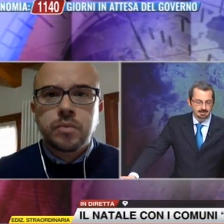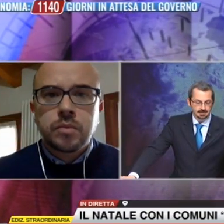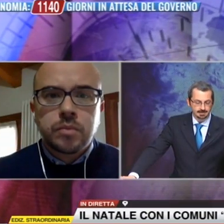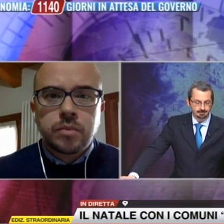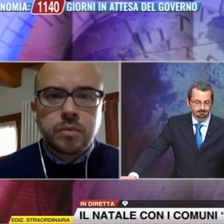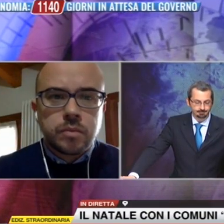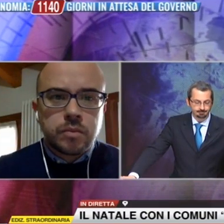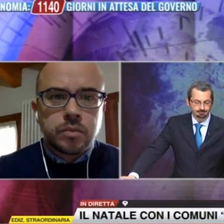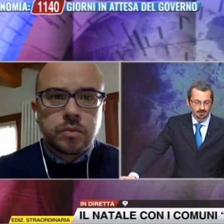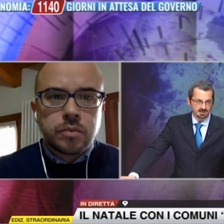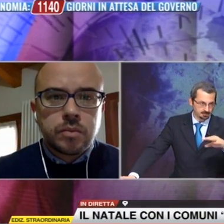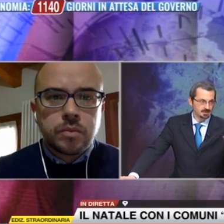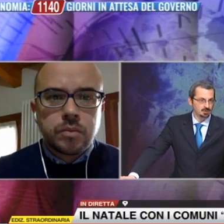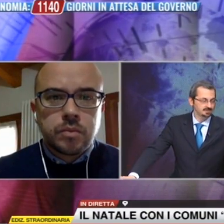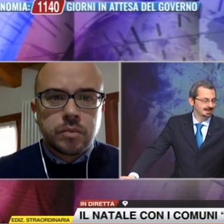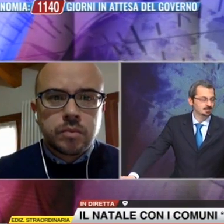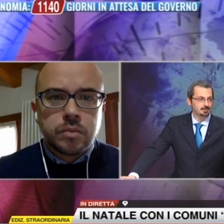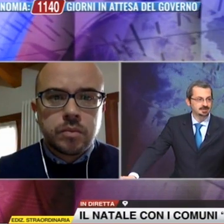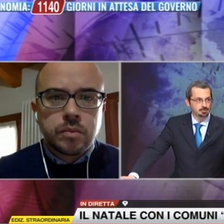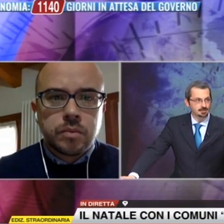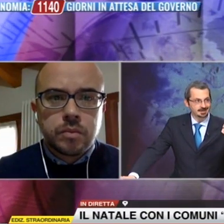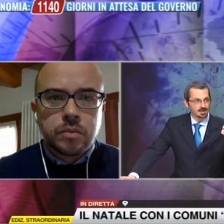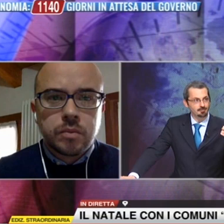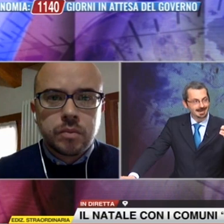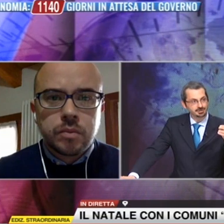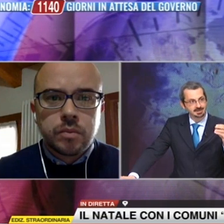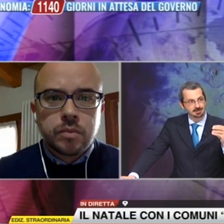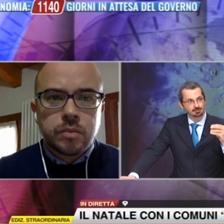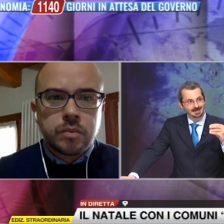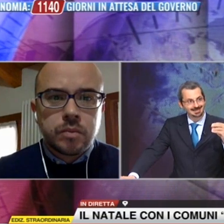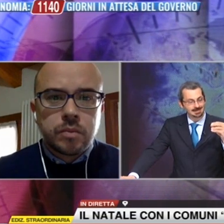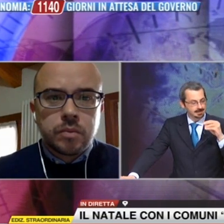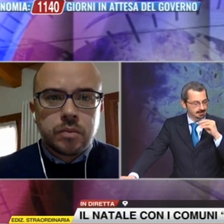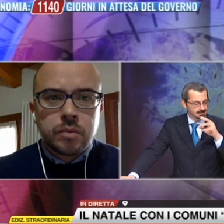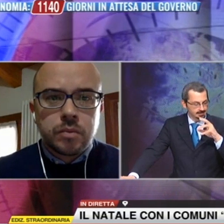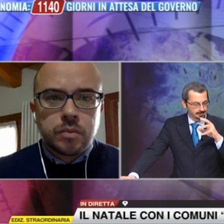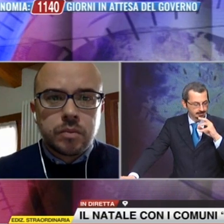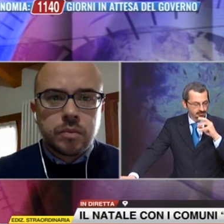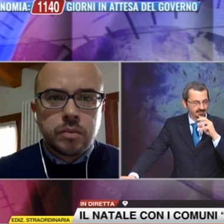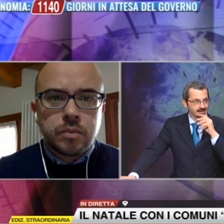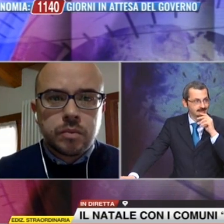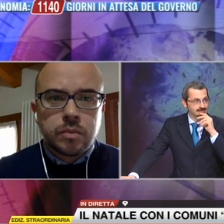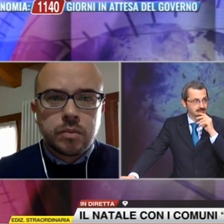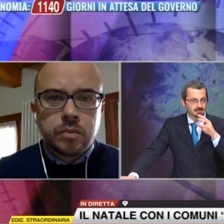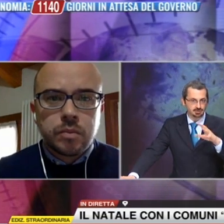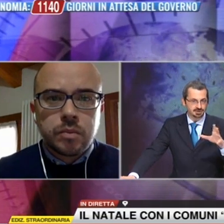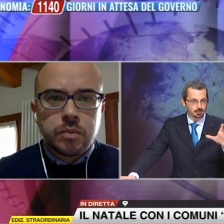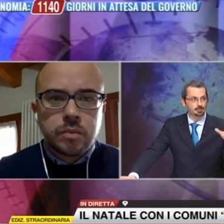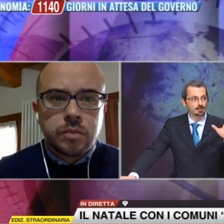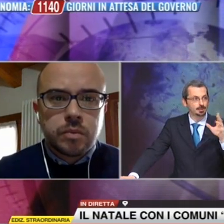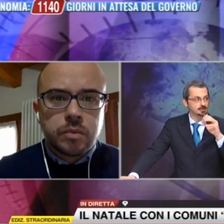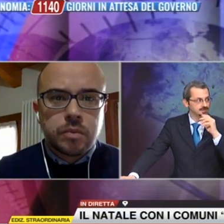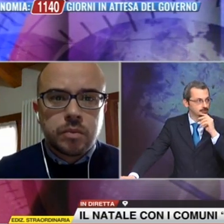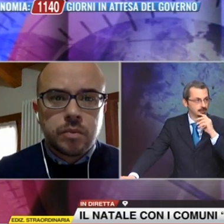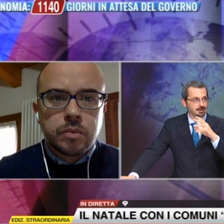Zorzi, cosa risponde a Boff intanto? Ma poi secondo lei c'è un margine, secondo lei, di modifica della situazione, visto che c'è ancora